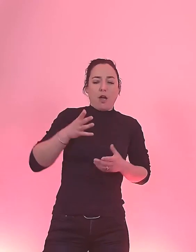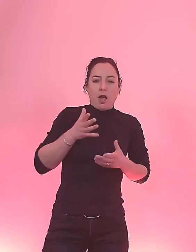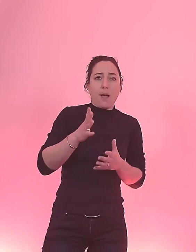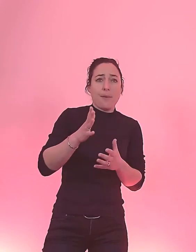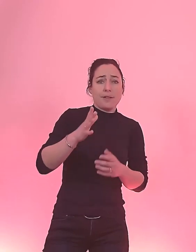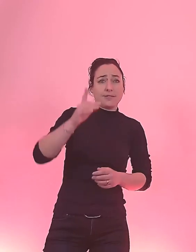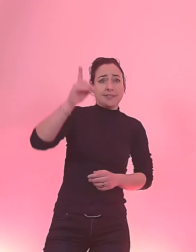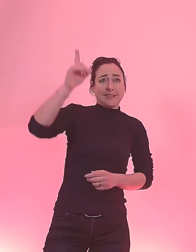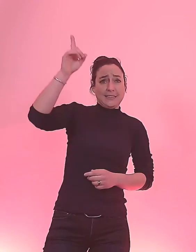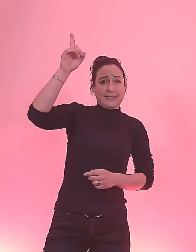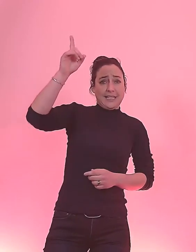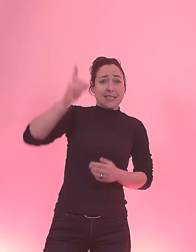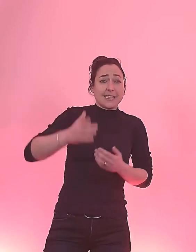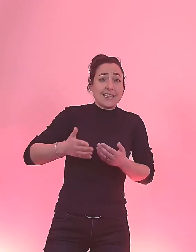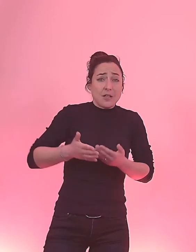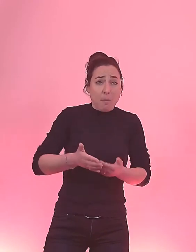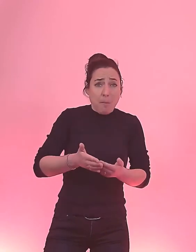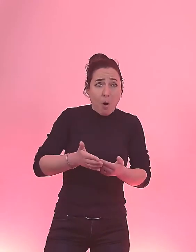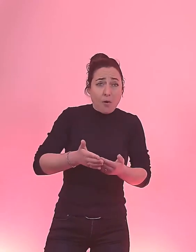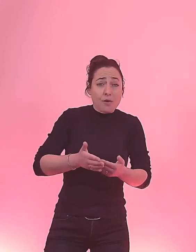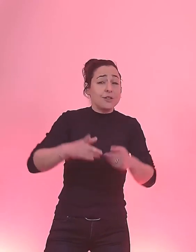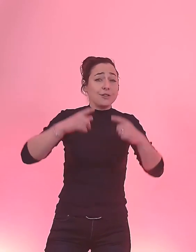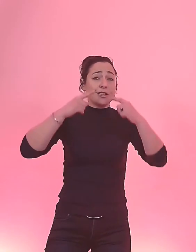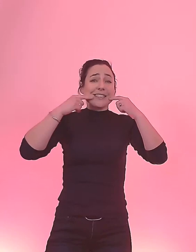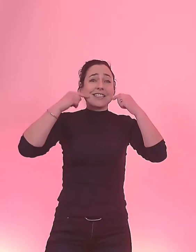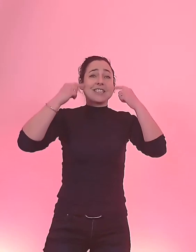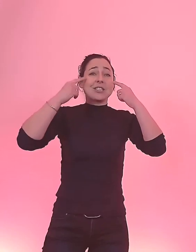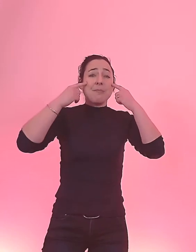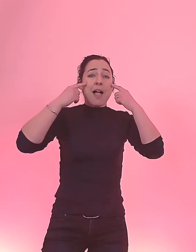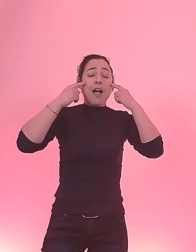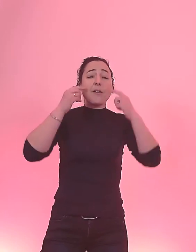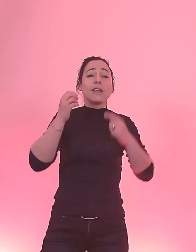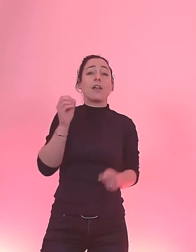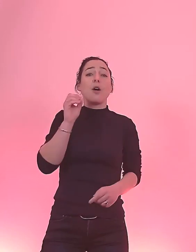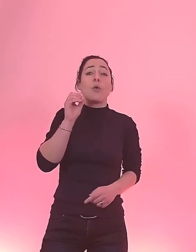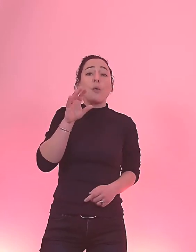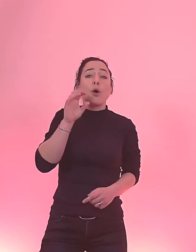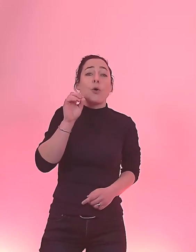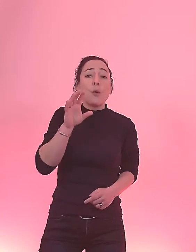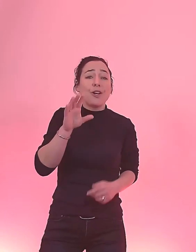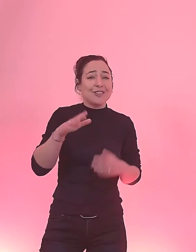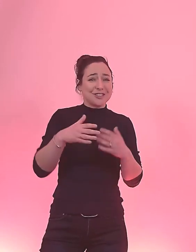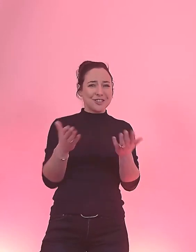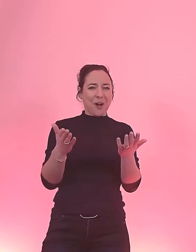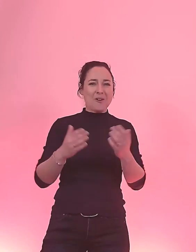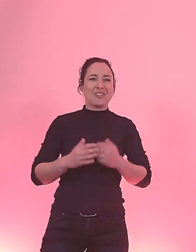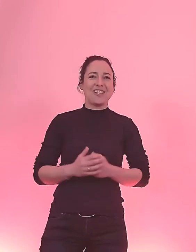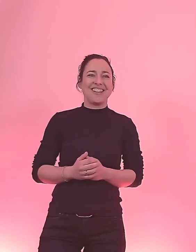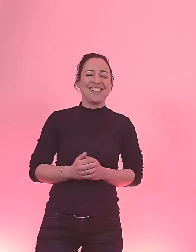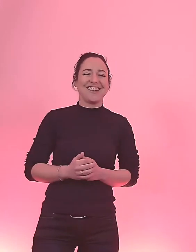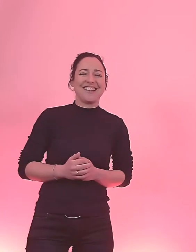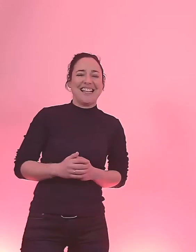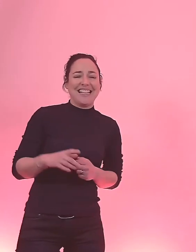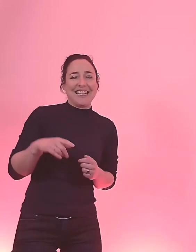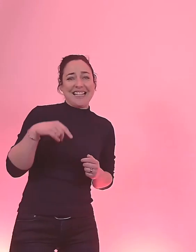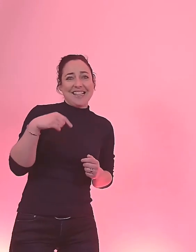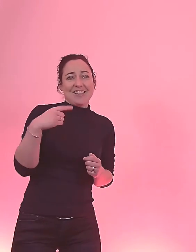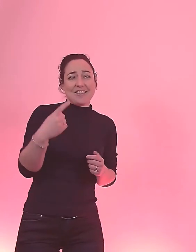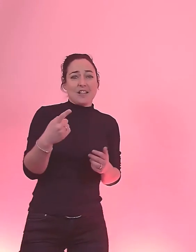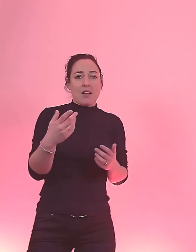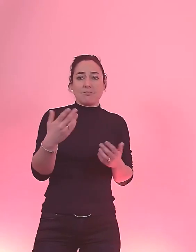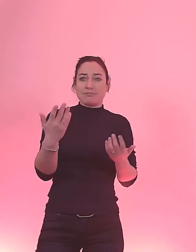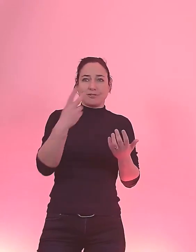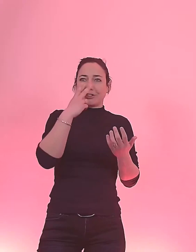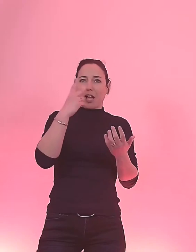gsus in de boot you can smile in de was het dan en er zijn einde hoorde jaar geleden zag alleen maar